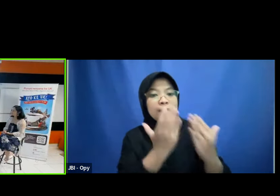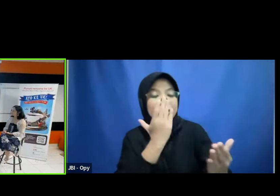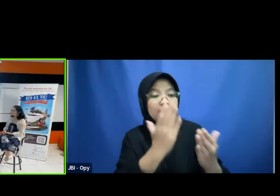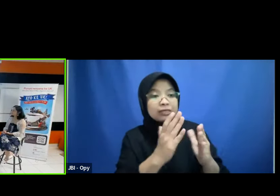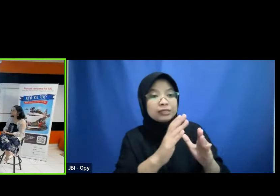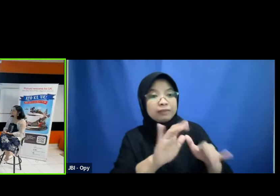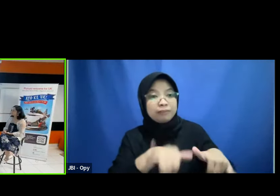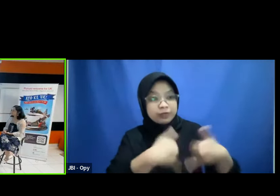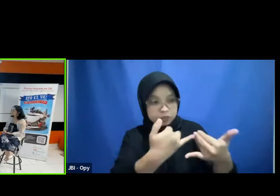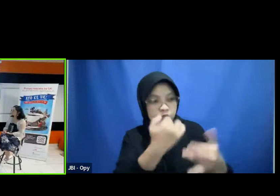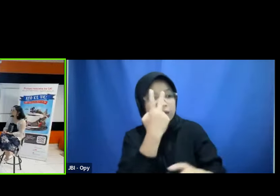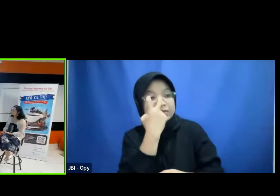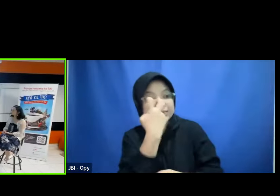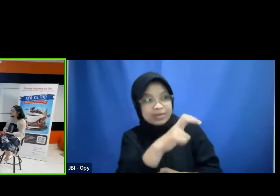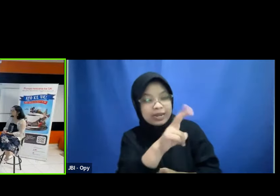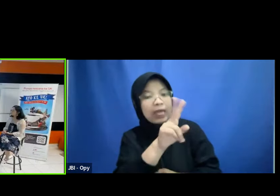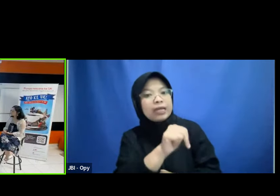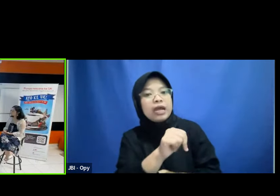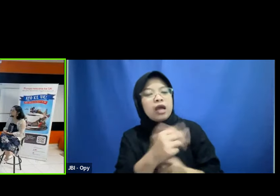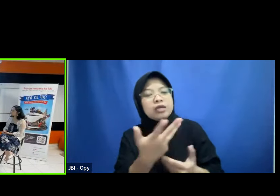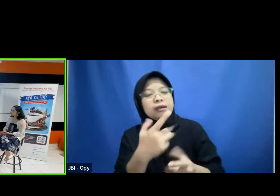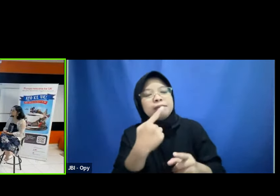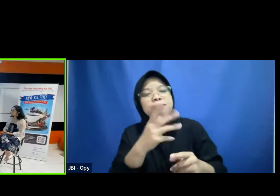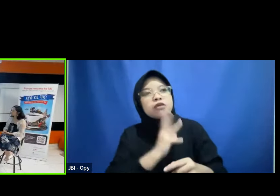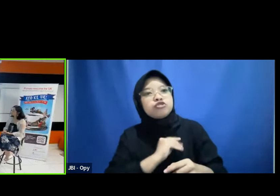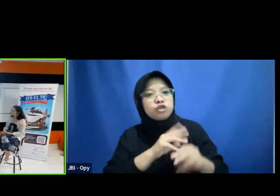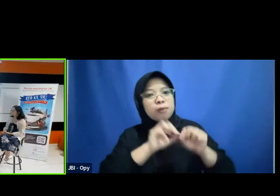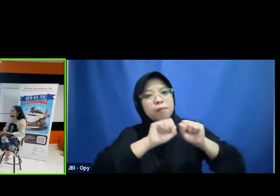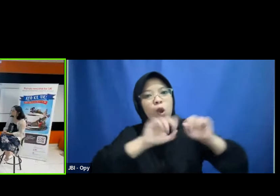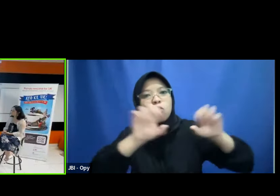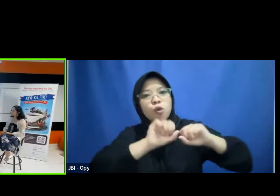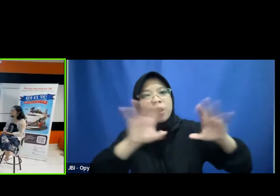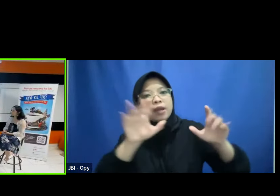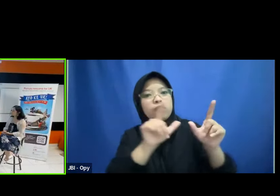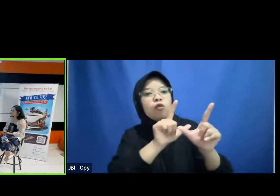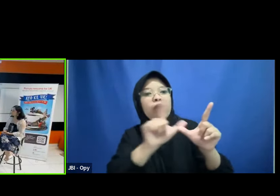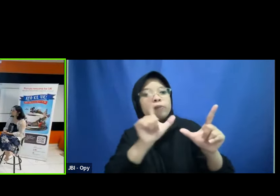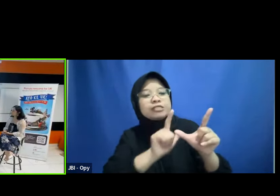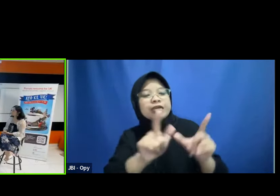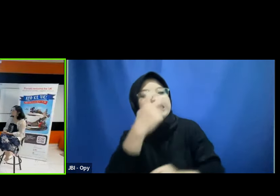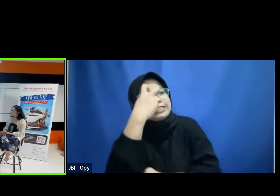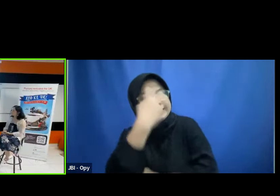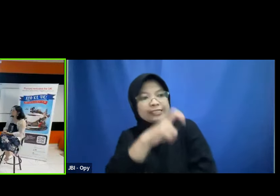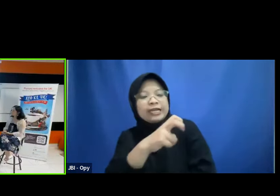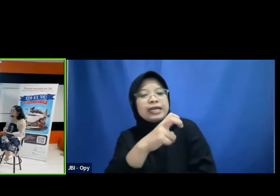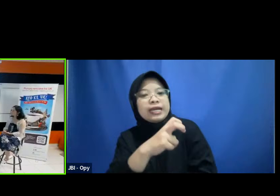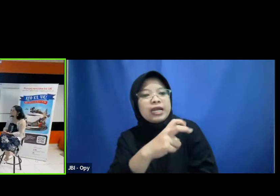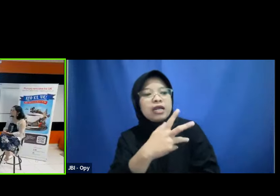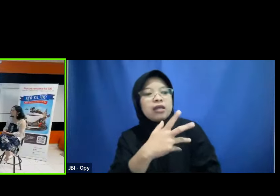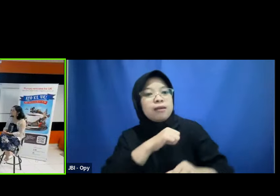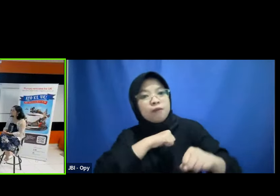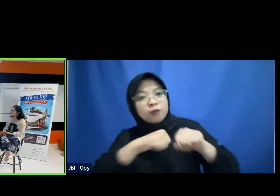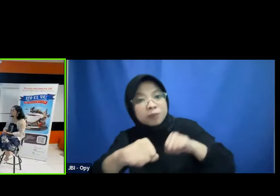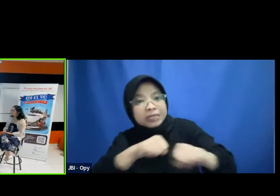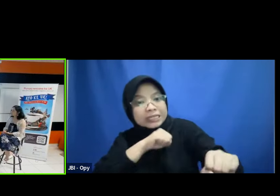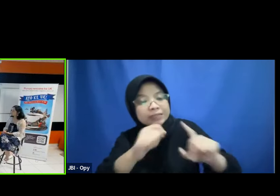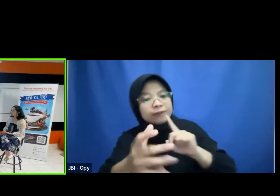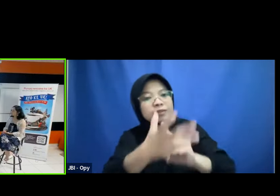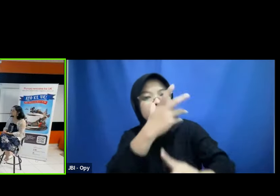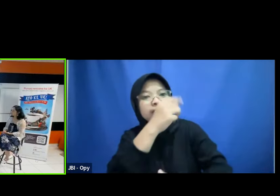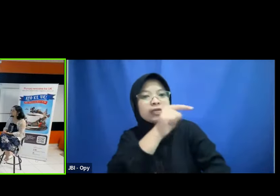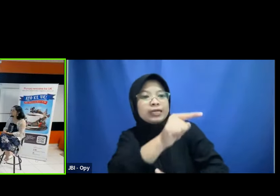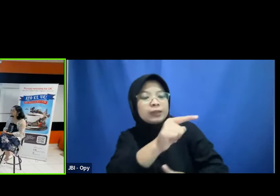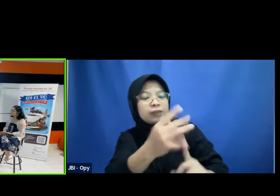beasiswanya maksudnya pengumuman aplikasinya atau masuk ke website-nya lihat lagi misi dan misi pemberi